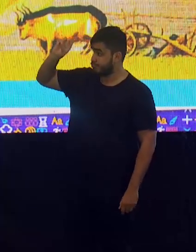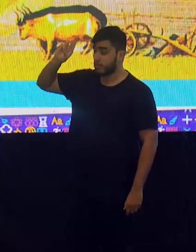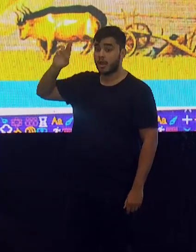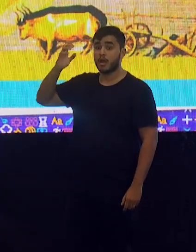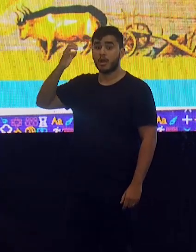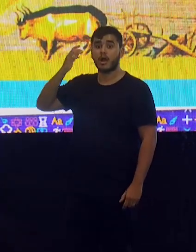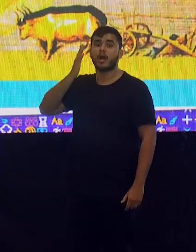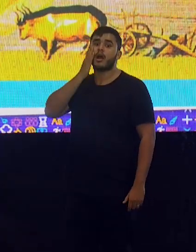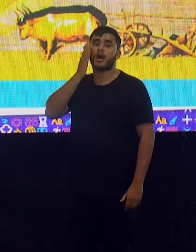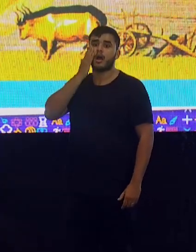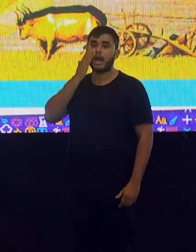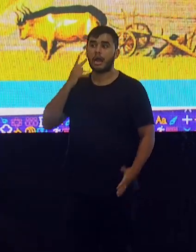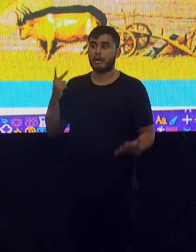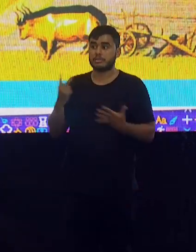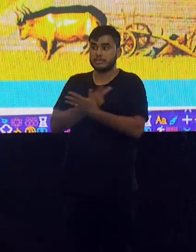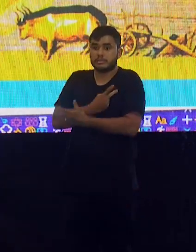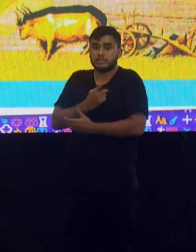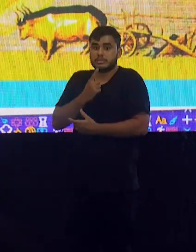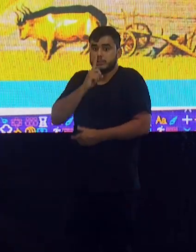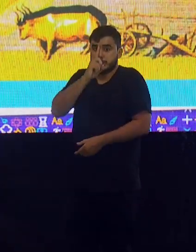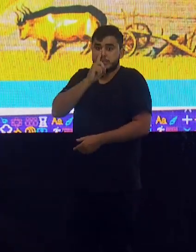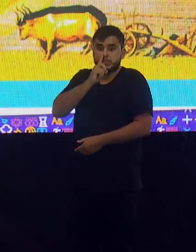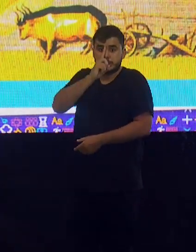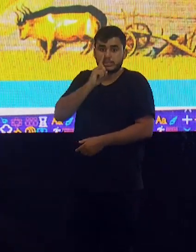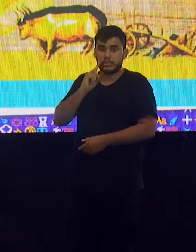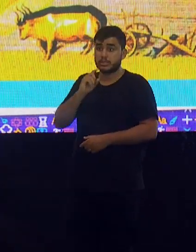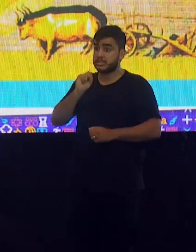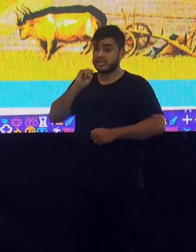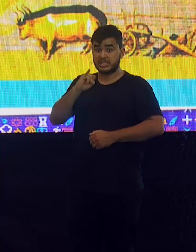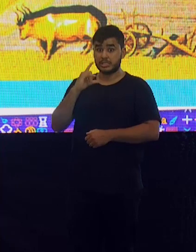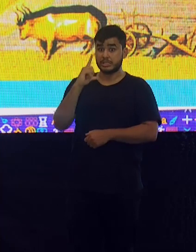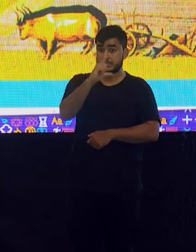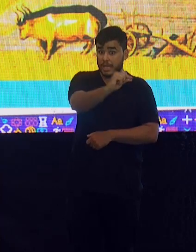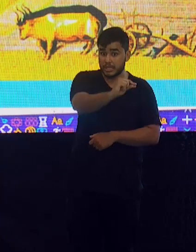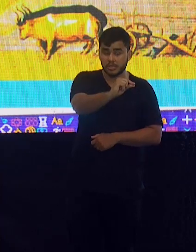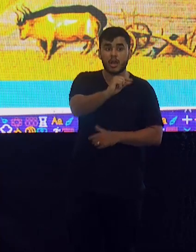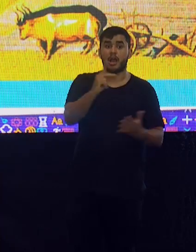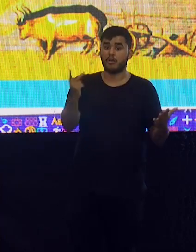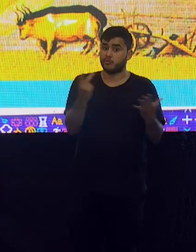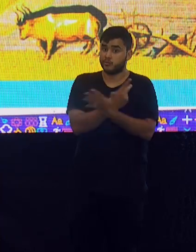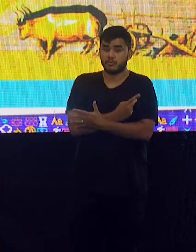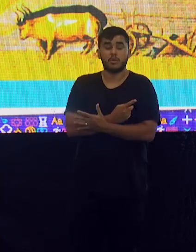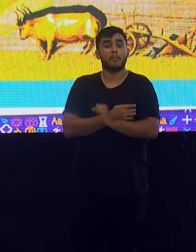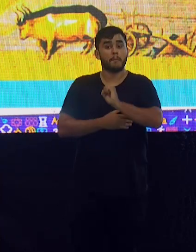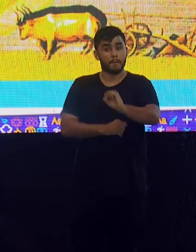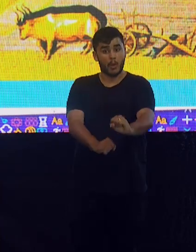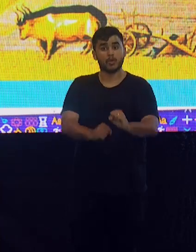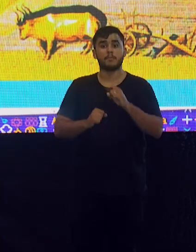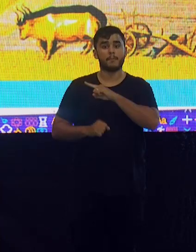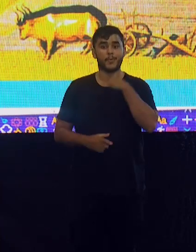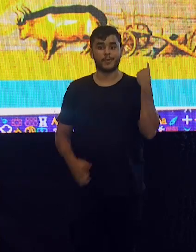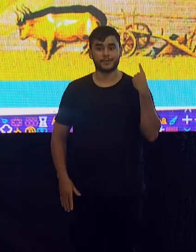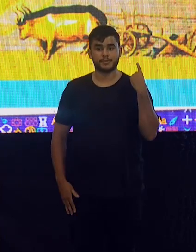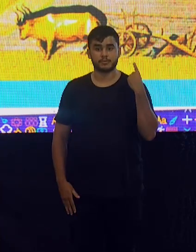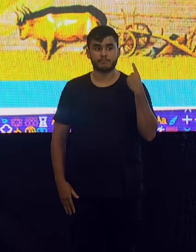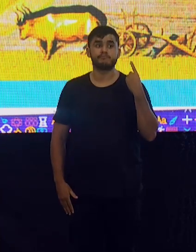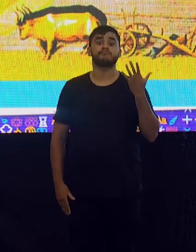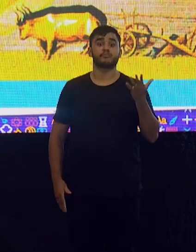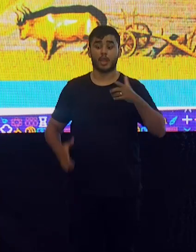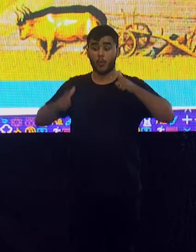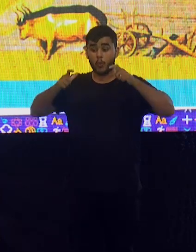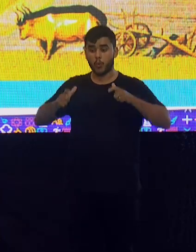vezes significava não voltar, ou pelo menos não voltar vivo. No local onde eles viviam,